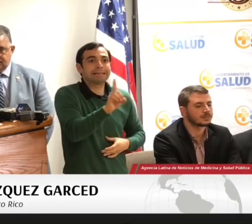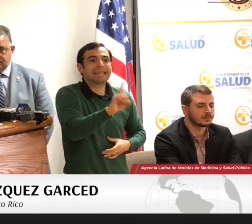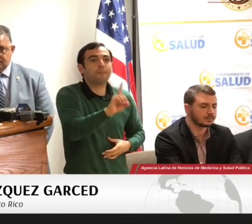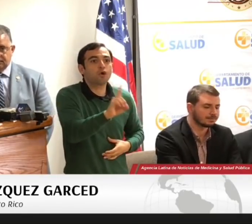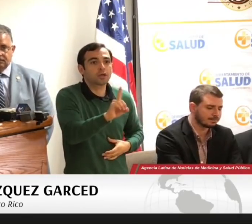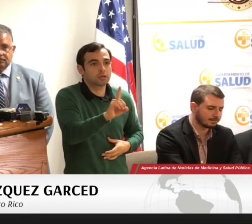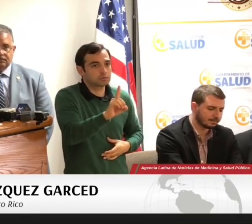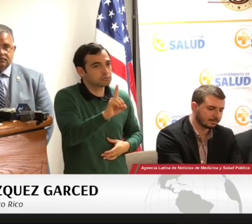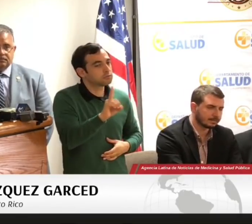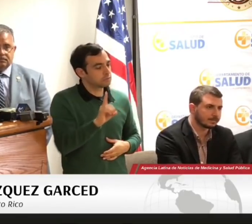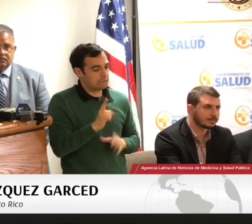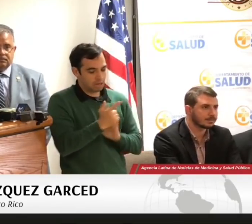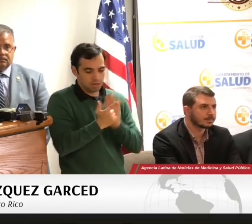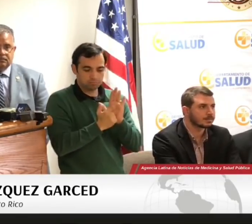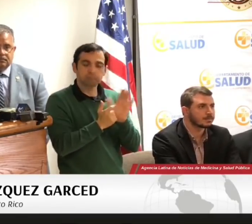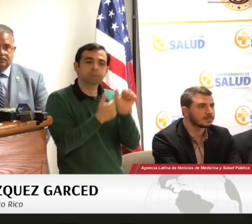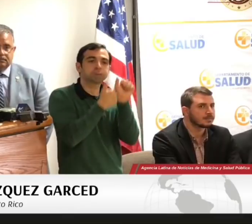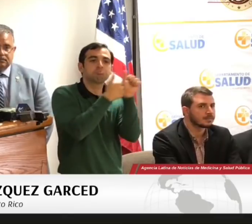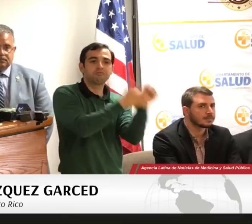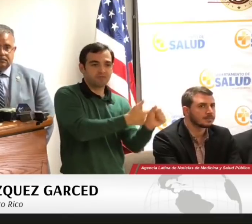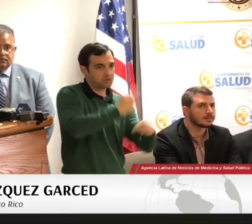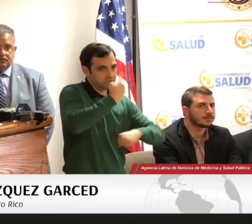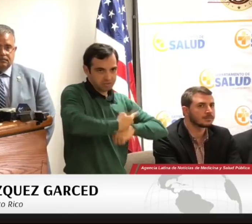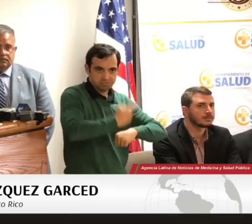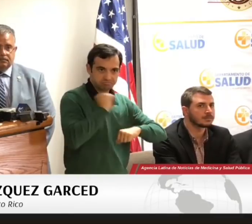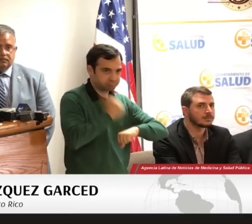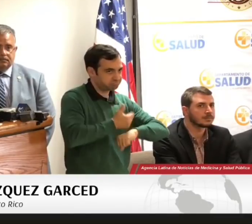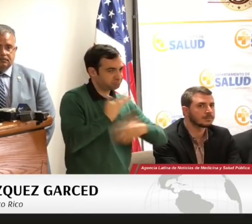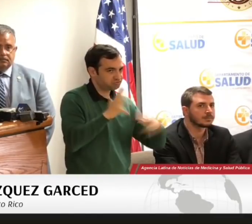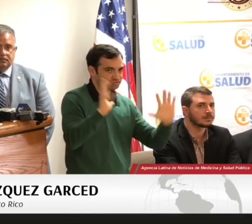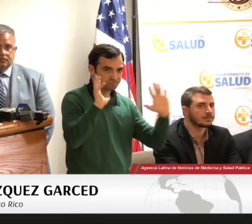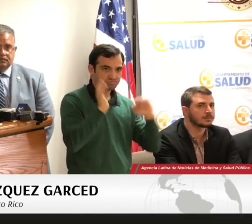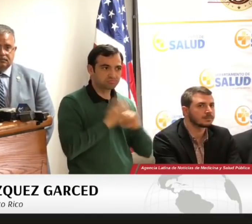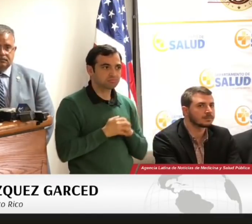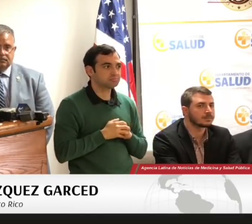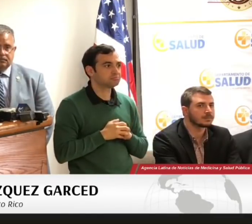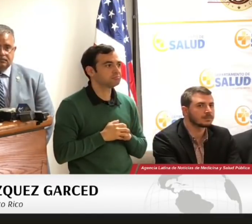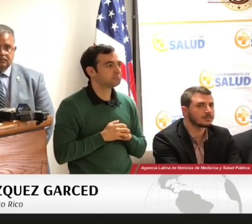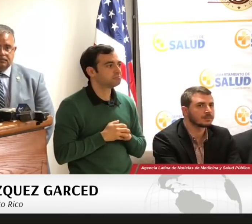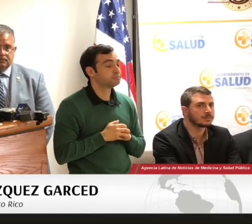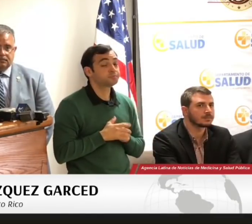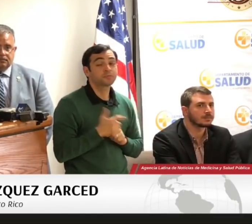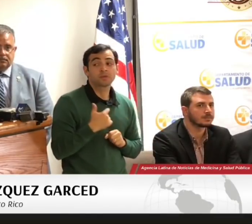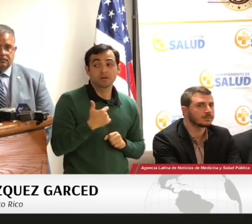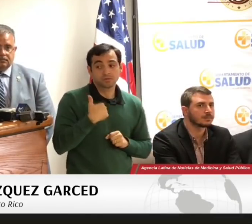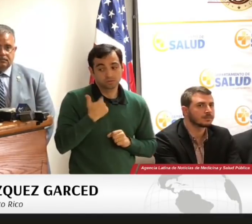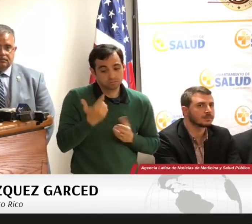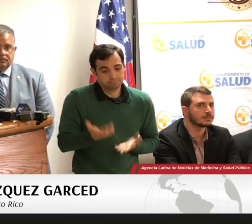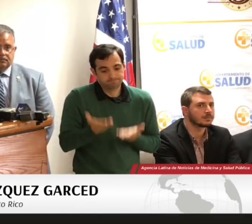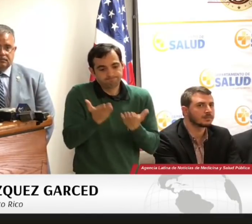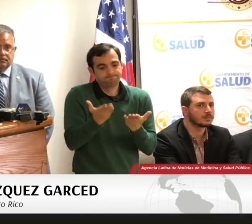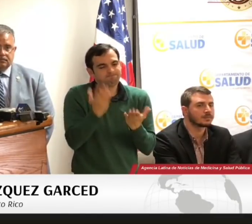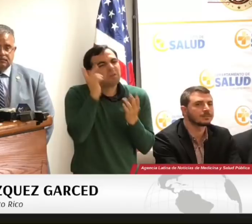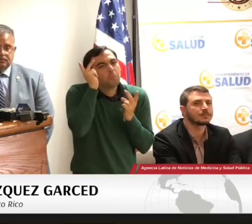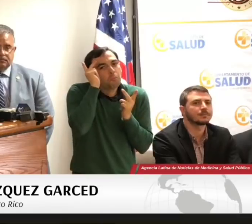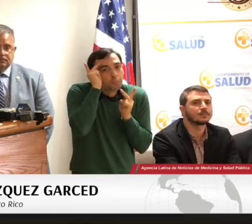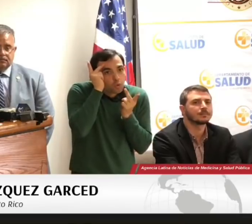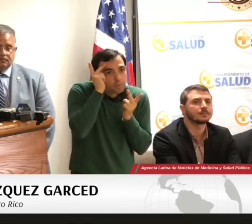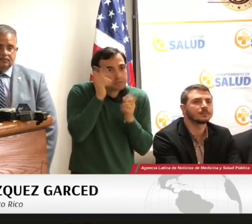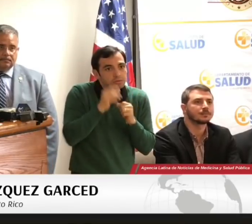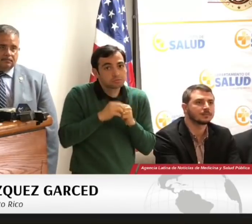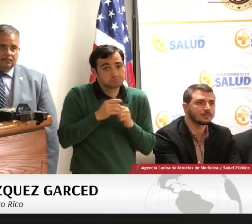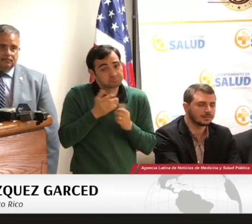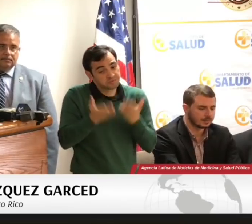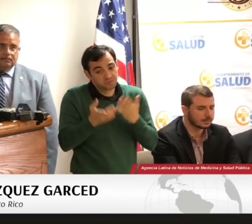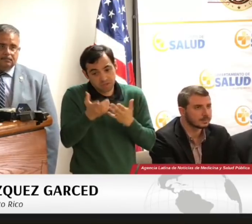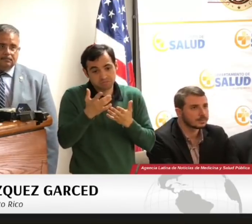dispone la ley. Segundo, lo planteo como una preocupación. Quizá usted me puede entonces